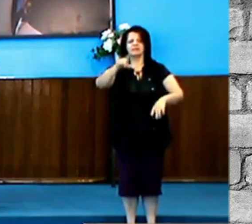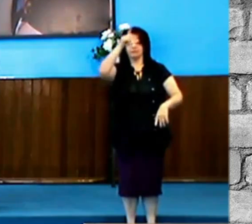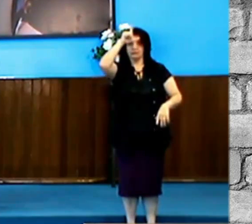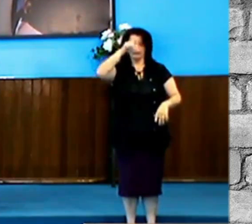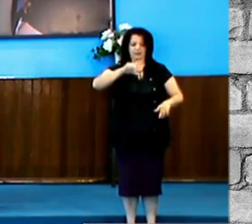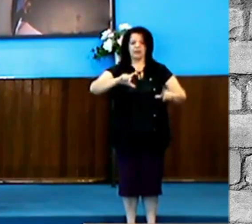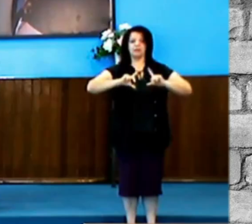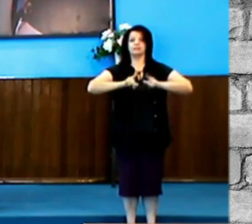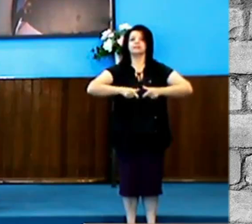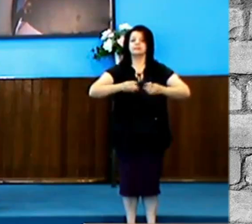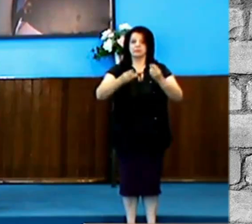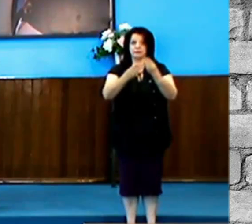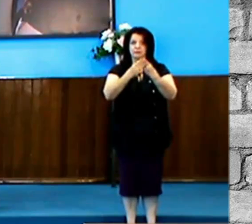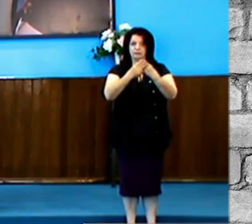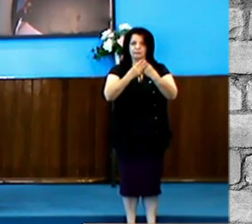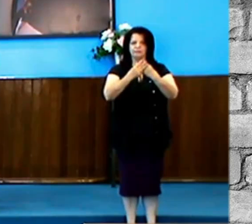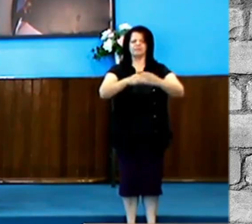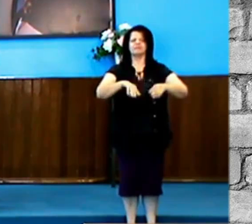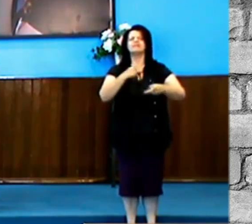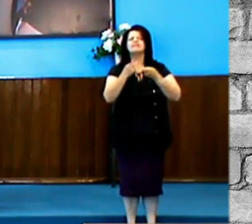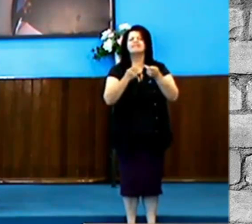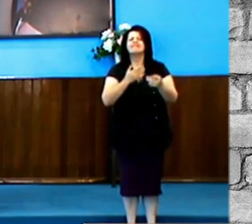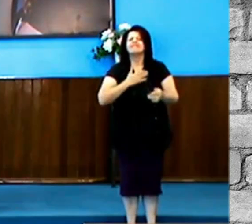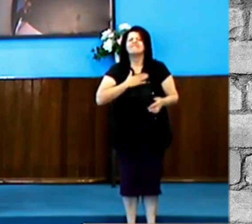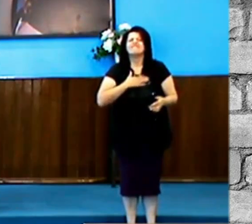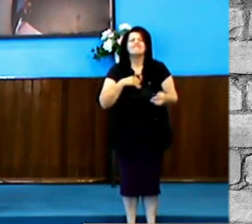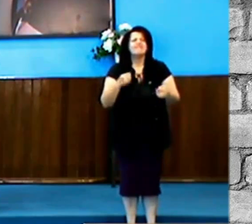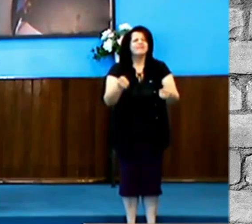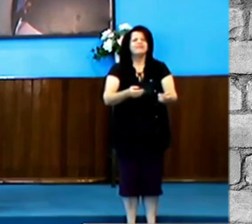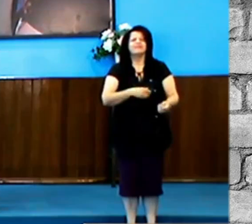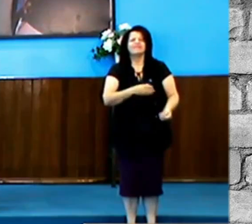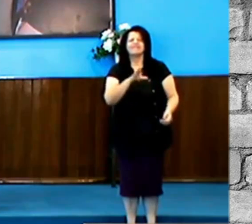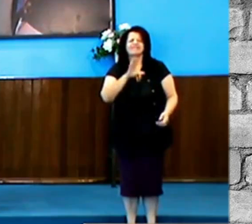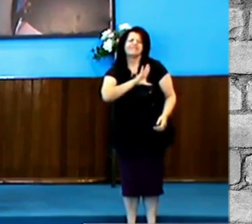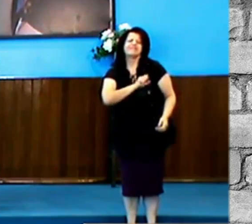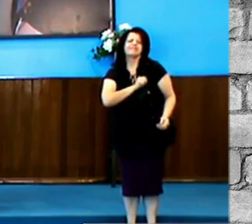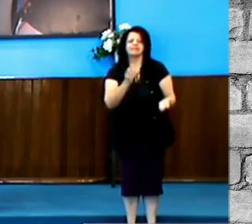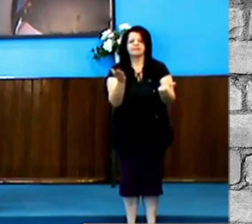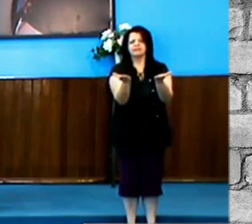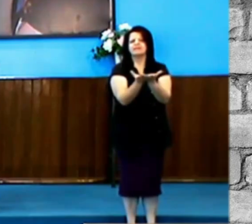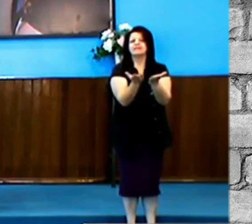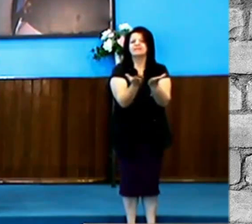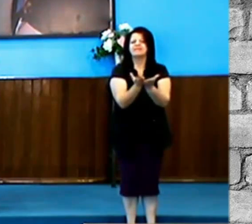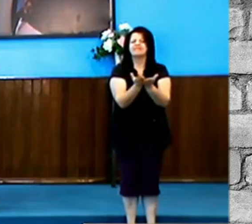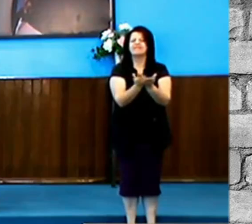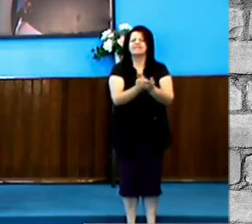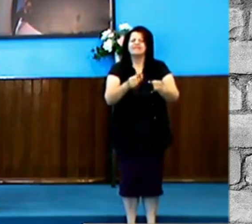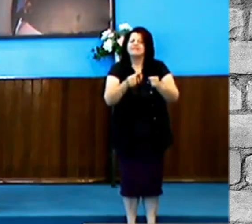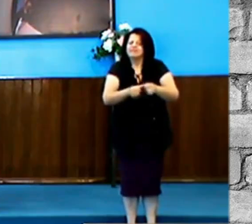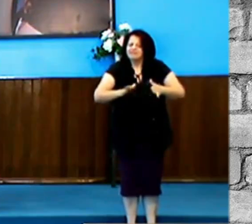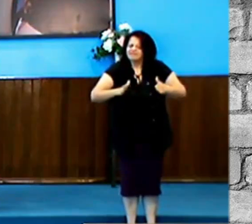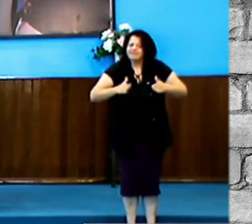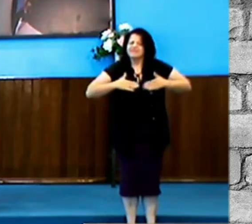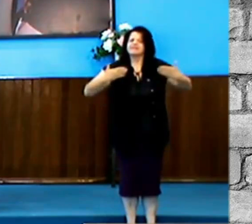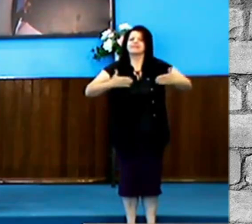irmãos, tende por motivo de toda alegria o passardes por várias provações, sabendo que a provação